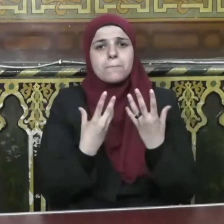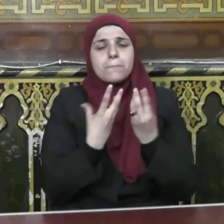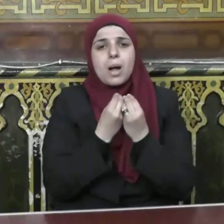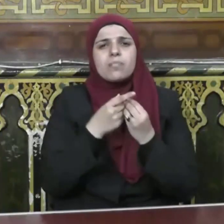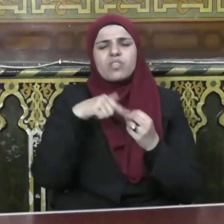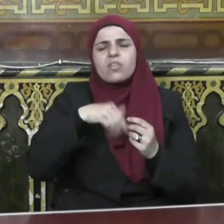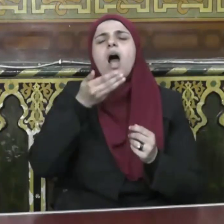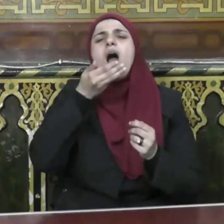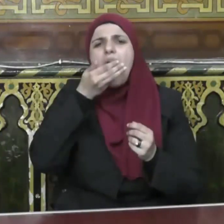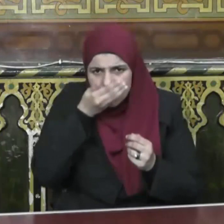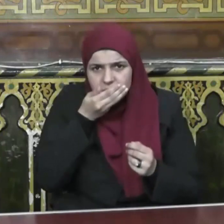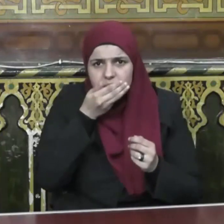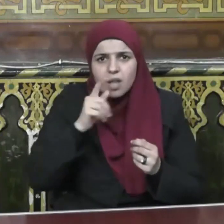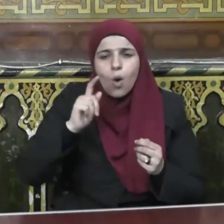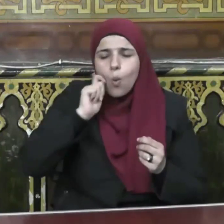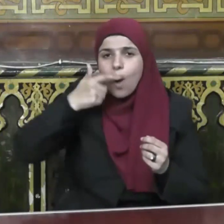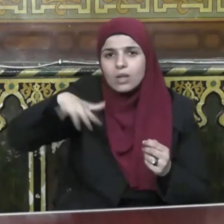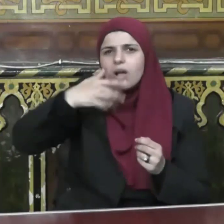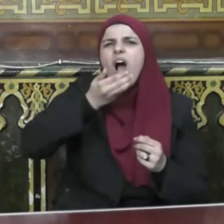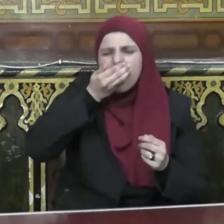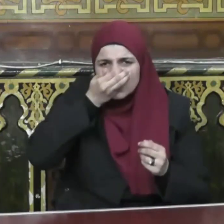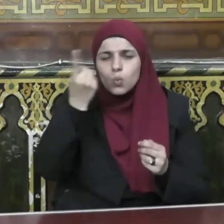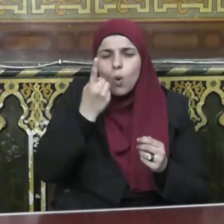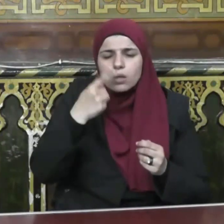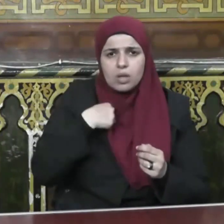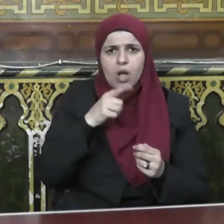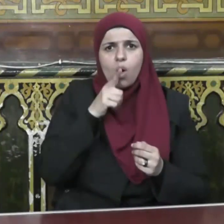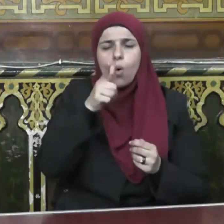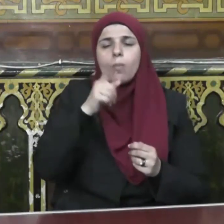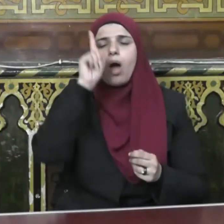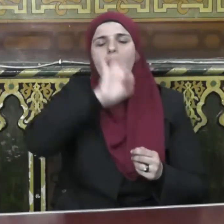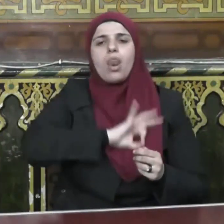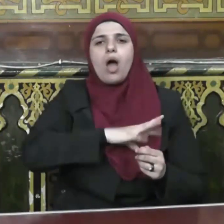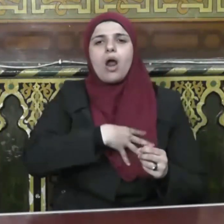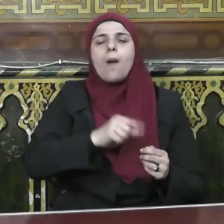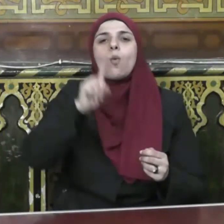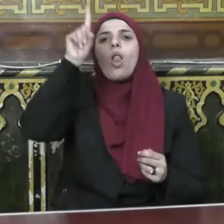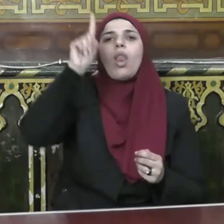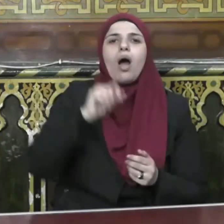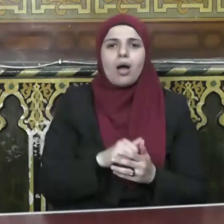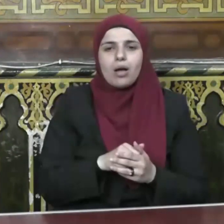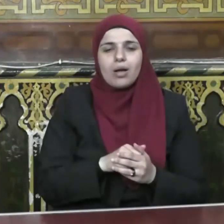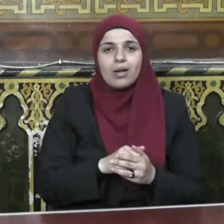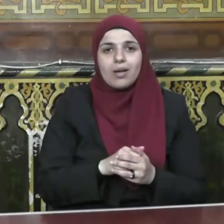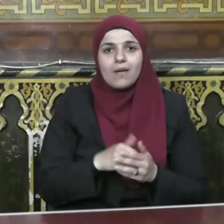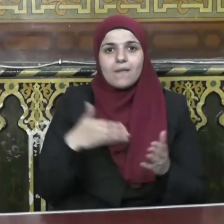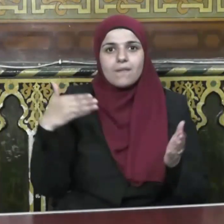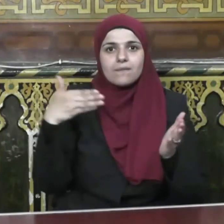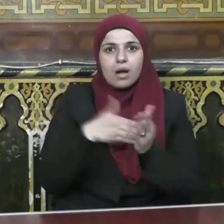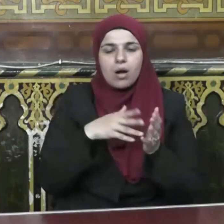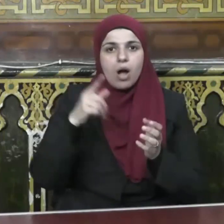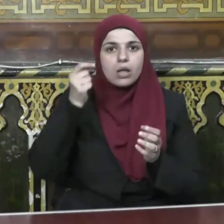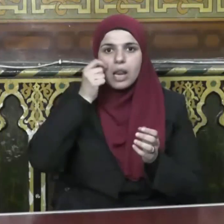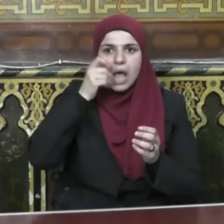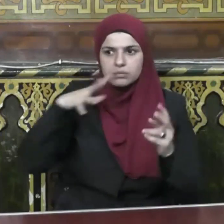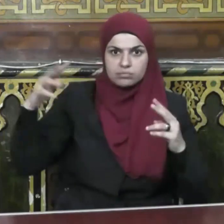عطس رجل من القوم، فقلت: يرحمك الله. فرماني القوم بأبصارهم،